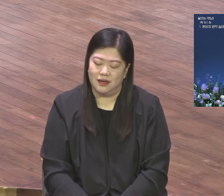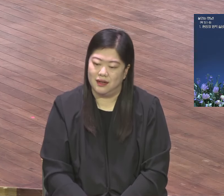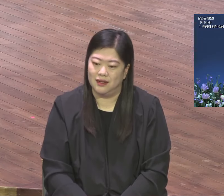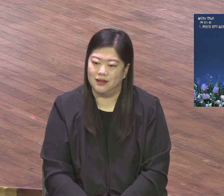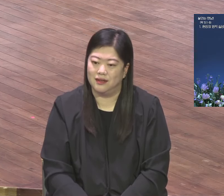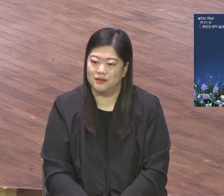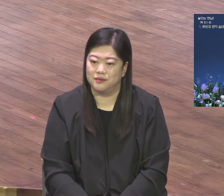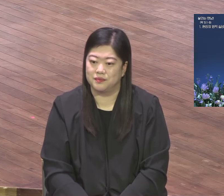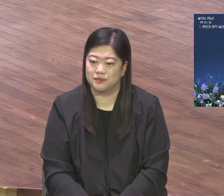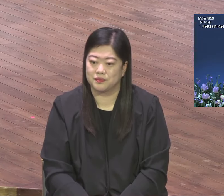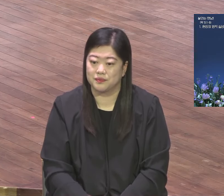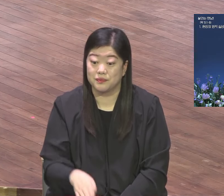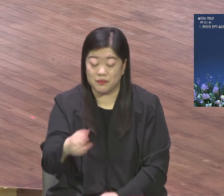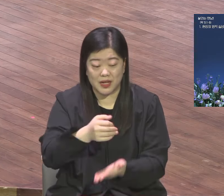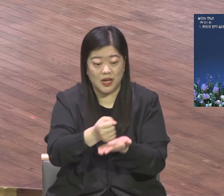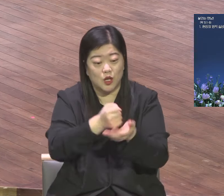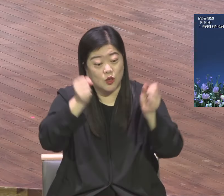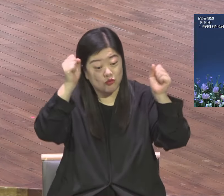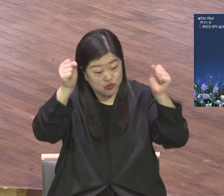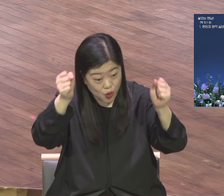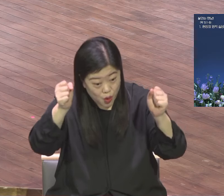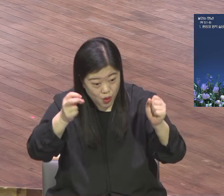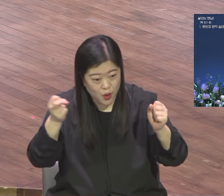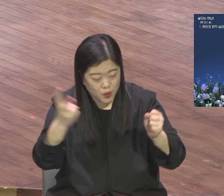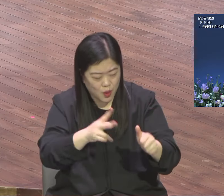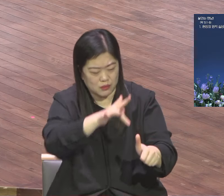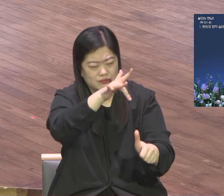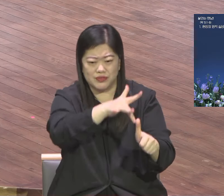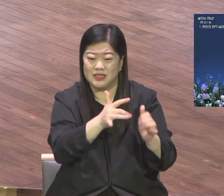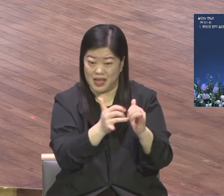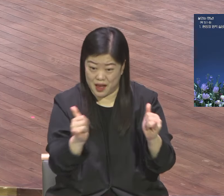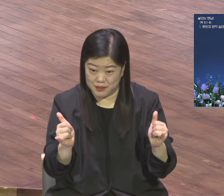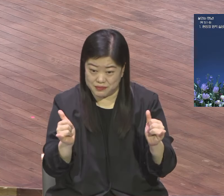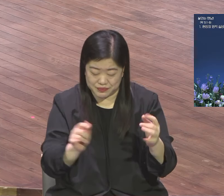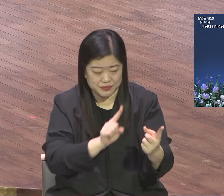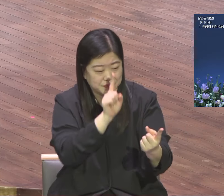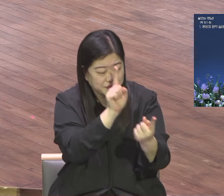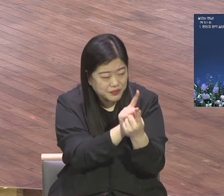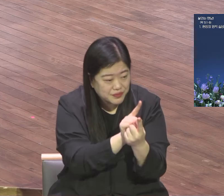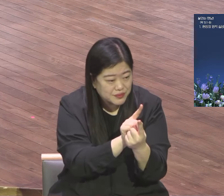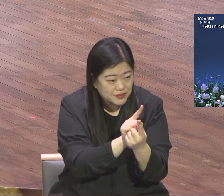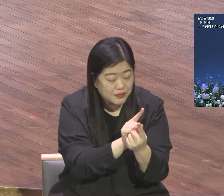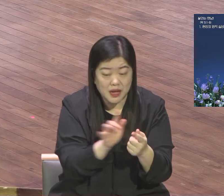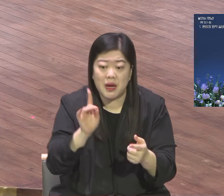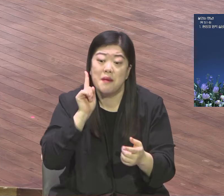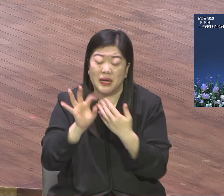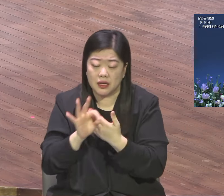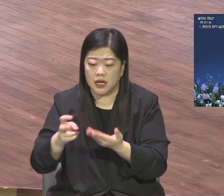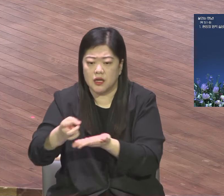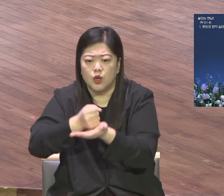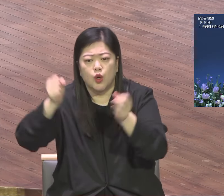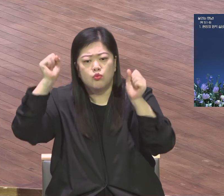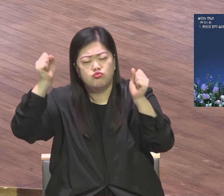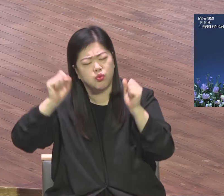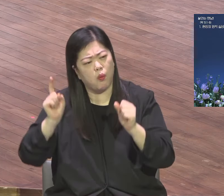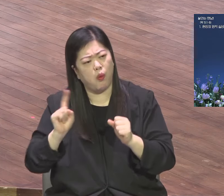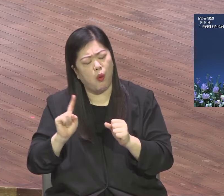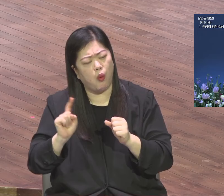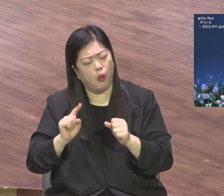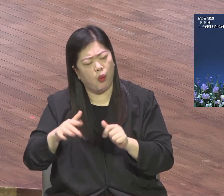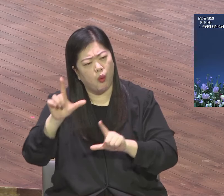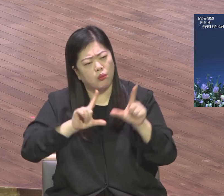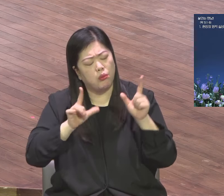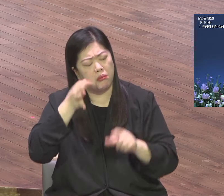알 거예요. 여러분들이 현장을 가보면 한번 무속 현장 가보고 싶으면 한번 같이 따라가 보세요.